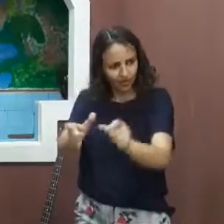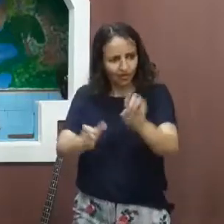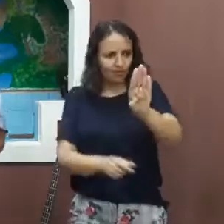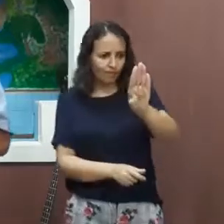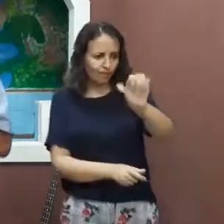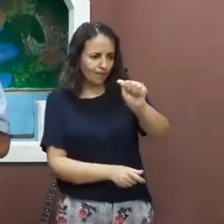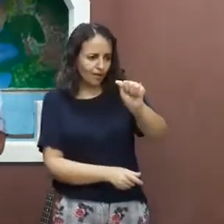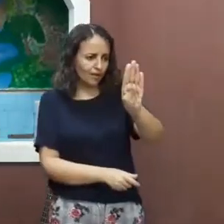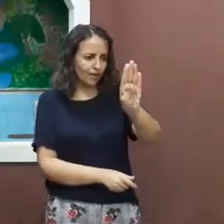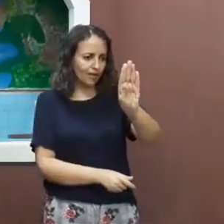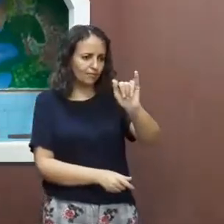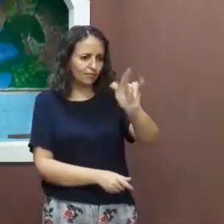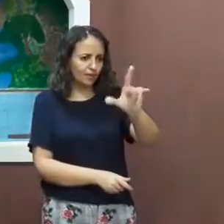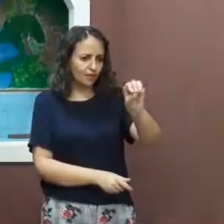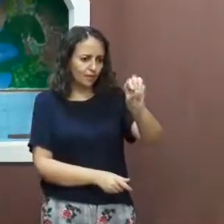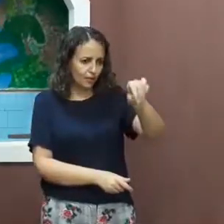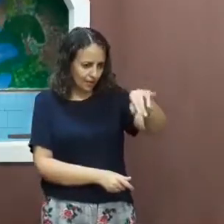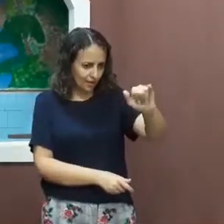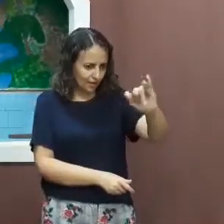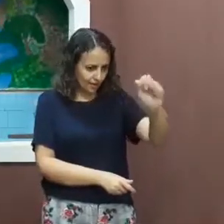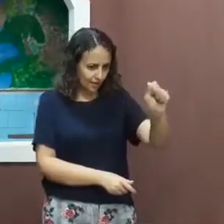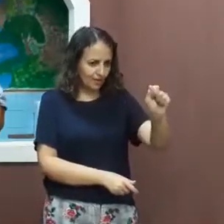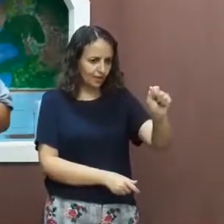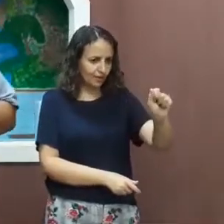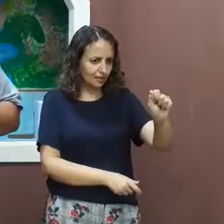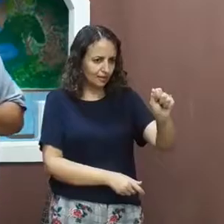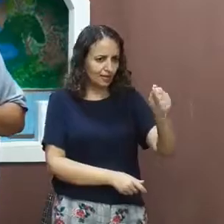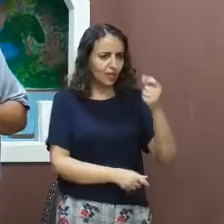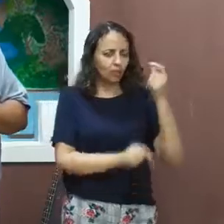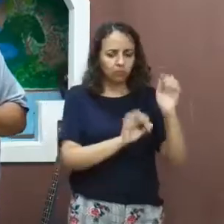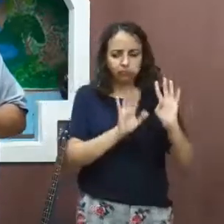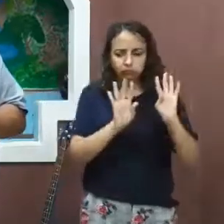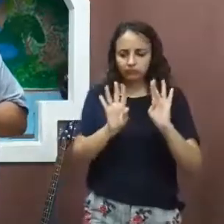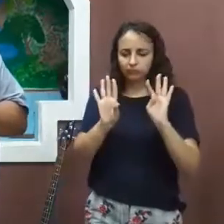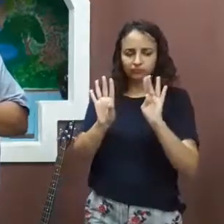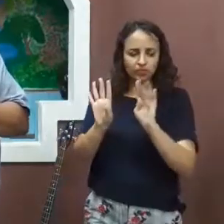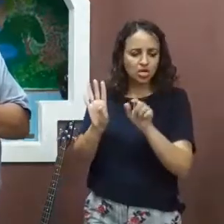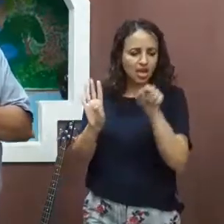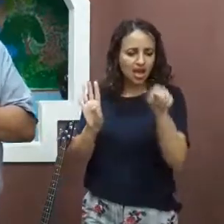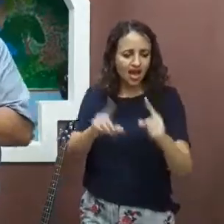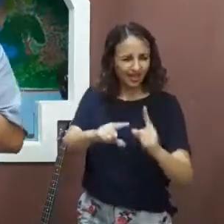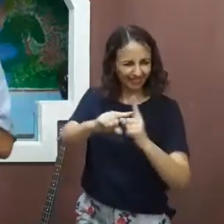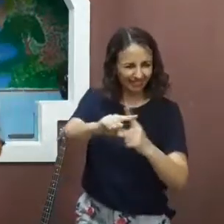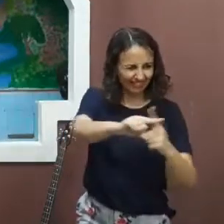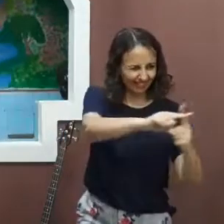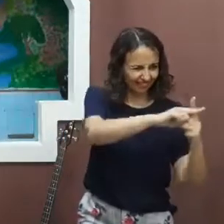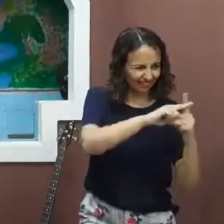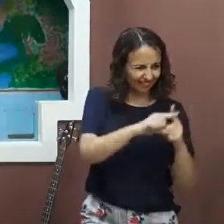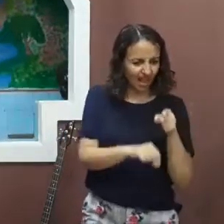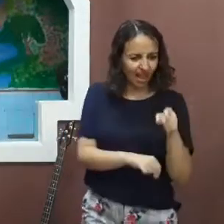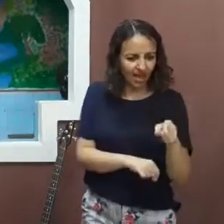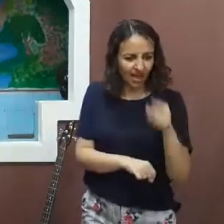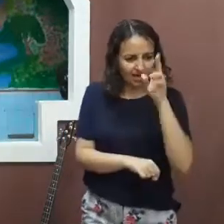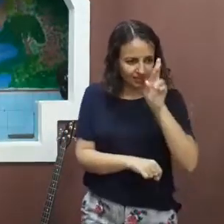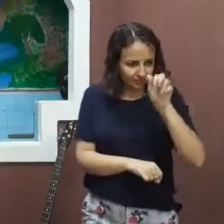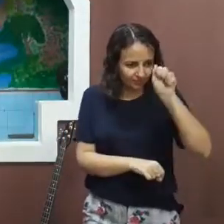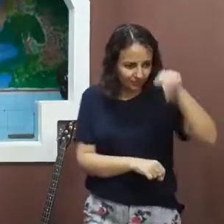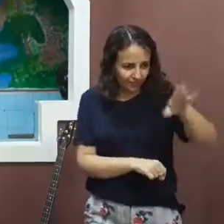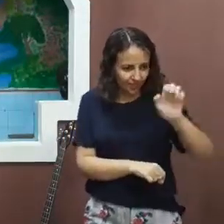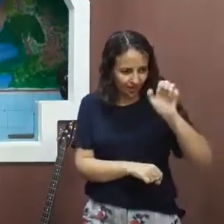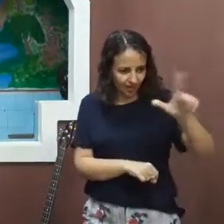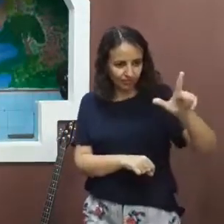eles passavam diante do túmulo de Raquel. E aí o profeta fala: se Raquel estivesse viva, ela estaria chorando por ver